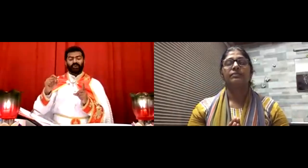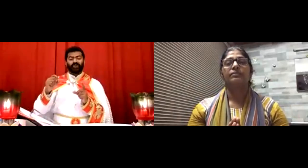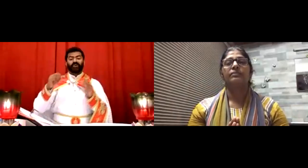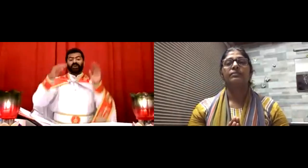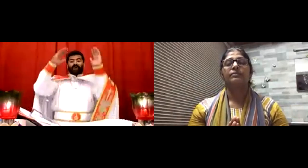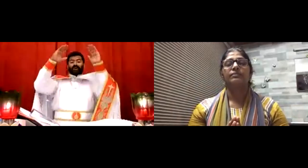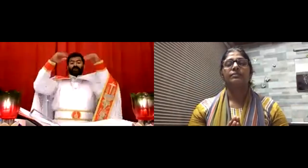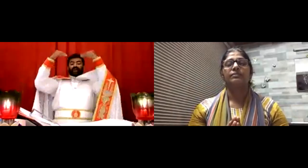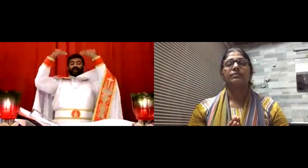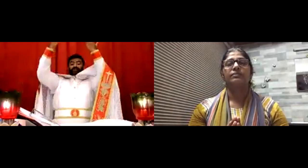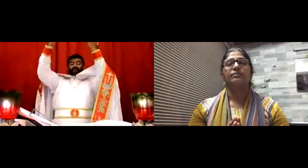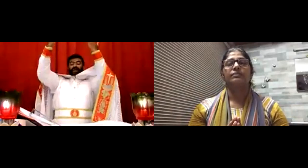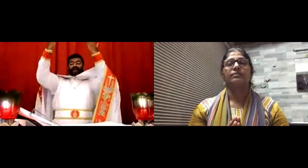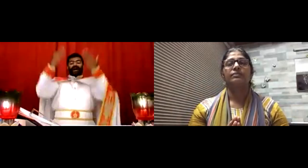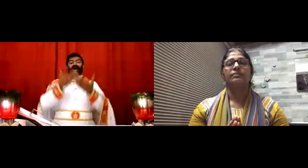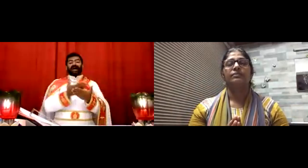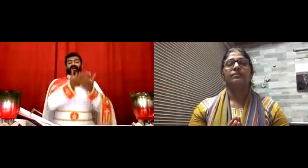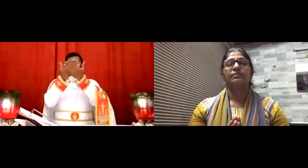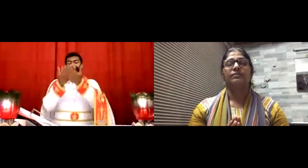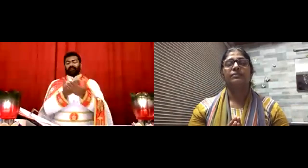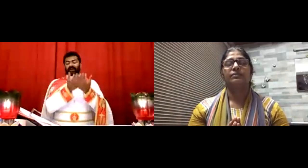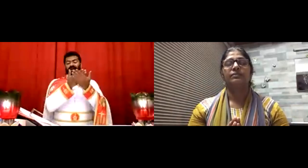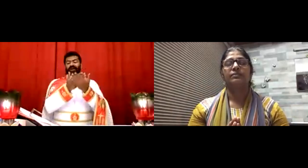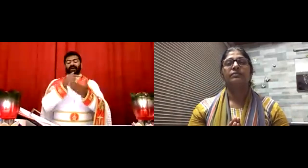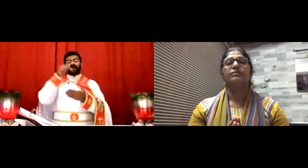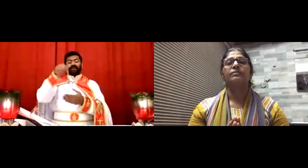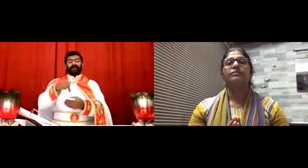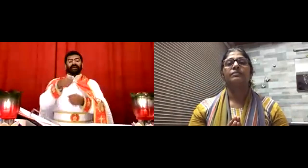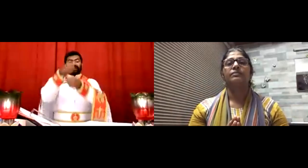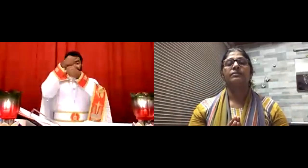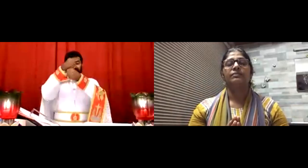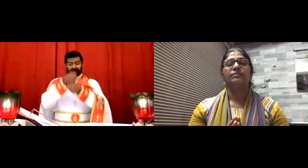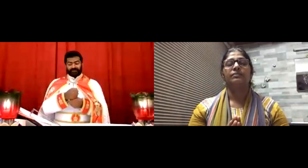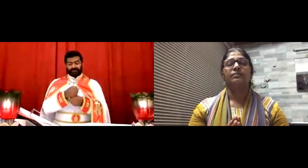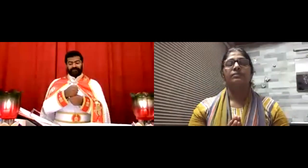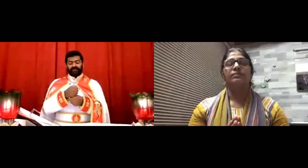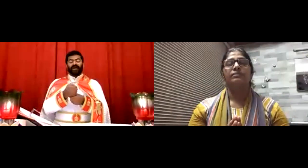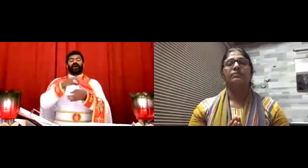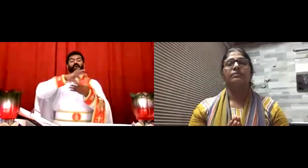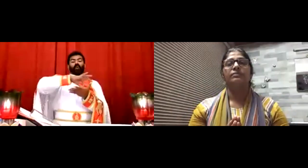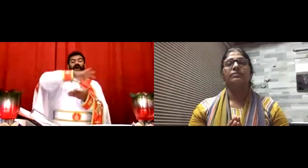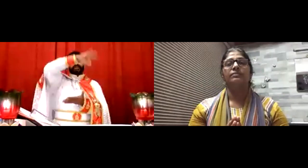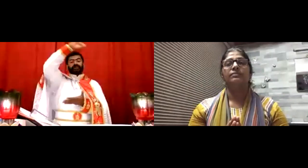ചെയ്തു. ഉന്നതങ്ങളിൽ നിന്നുള്ള ആരാധ്യമായ ഈ ദാനം